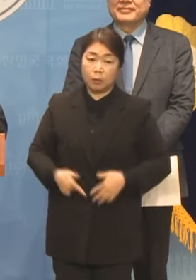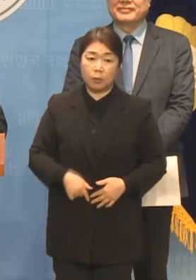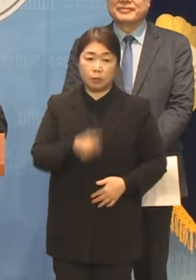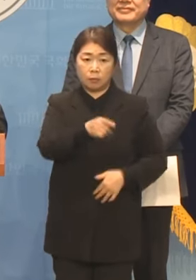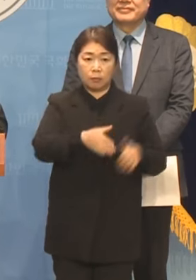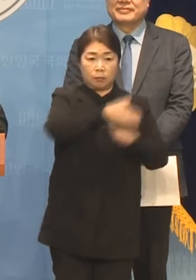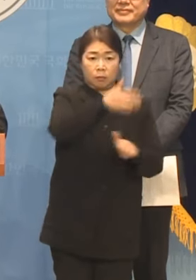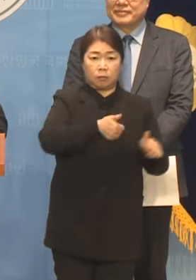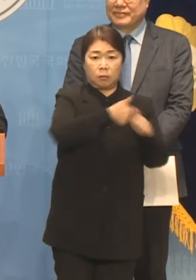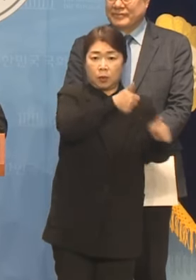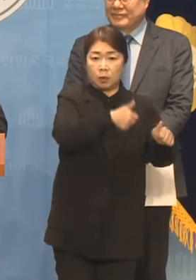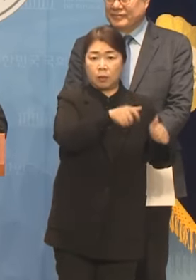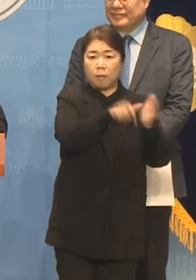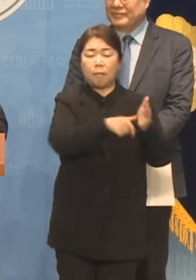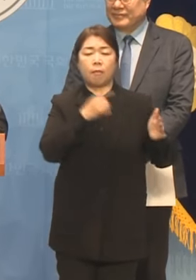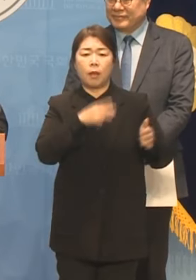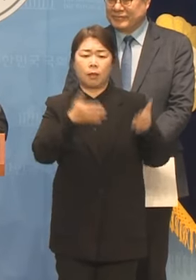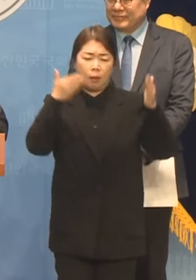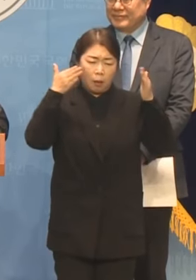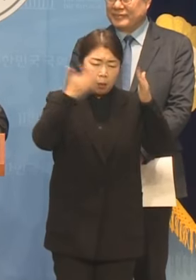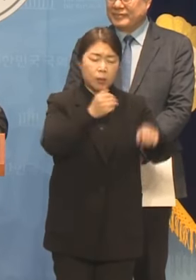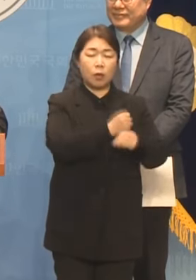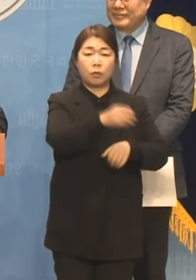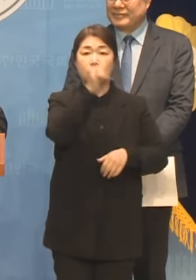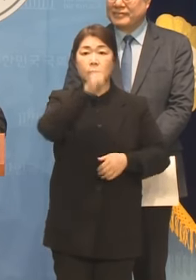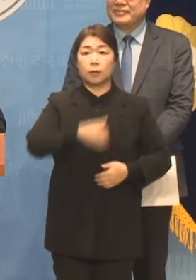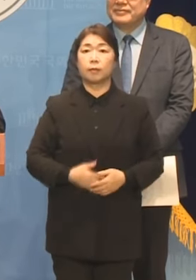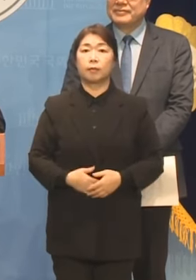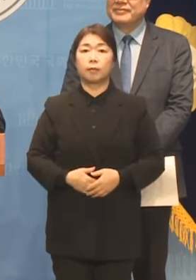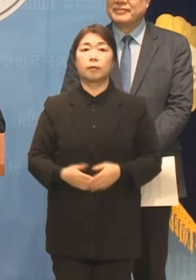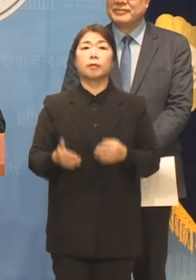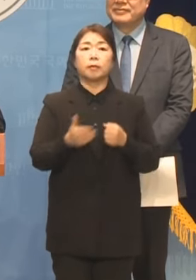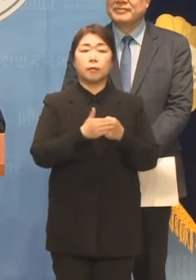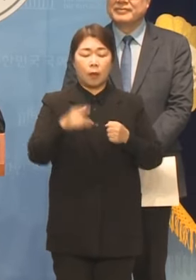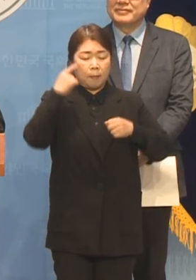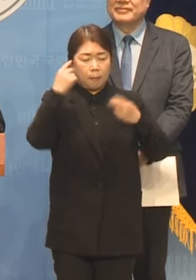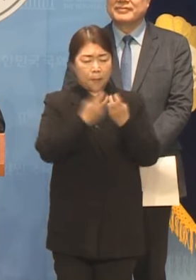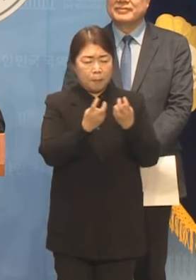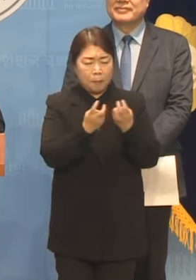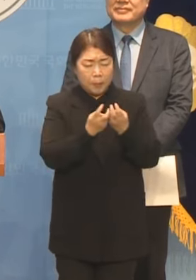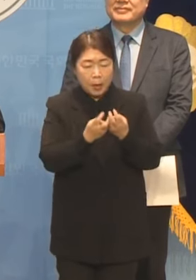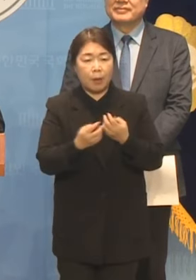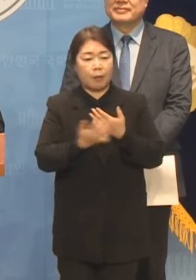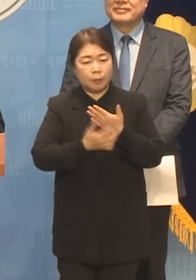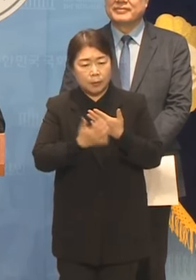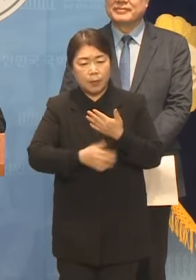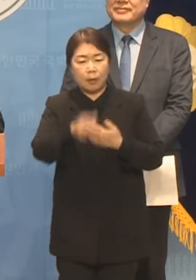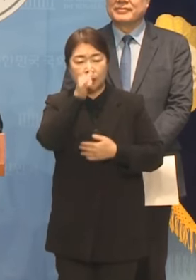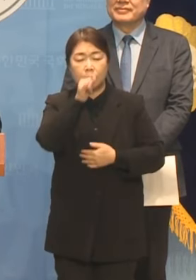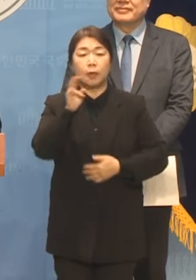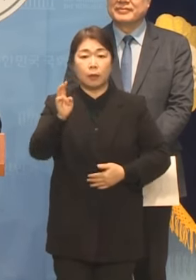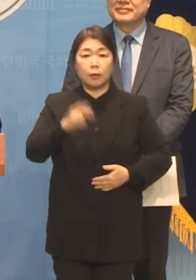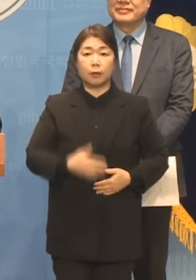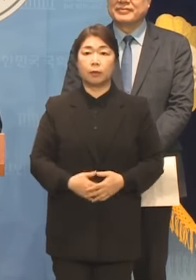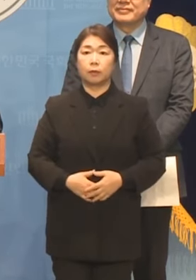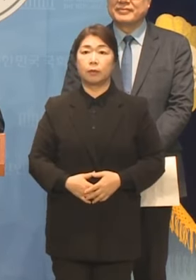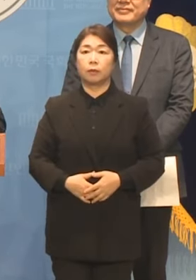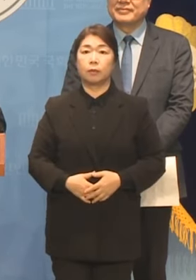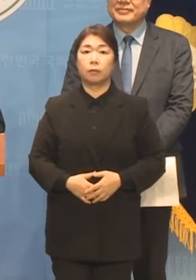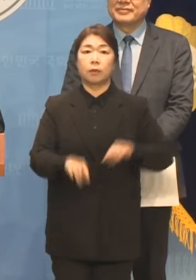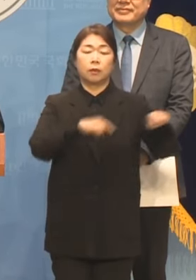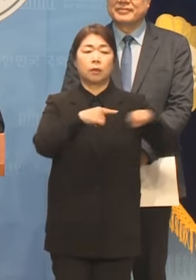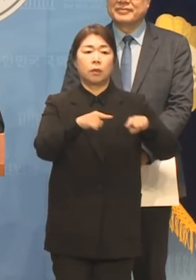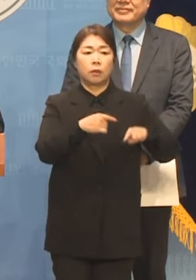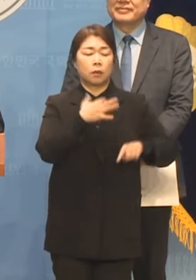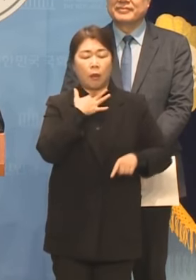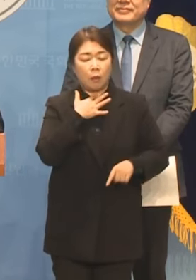상대방을이기데만 모든 영향을 투입하고 있습니다 그래서 수단과 방법을 가리지 않습니다 정치가 비호감으로